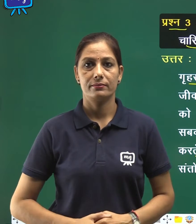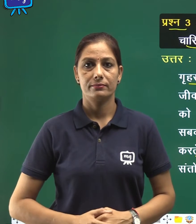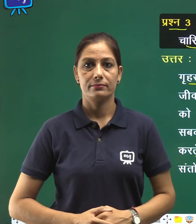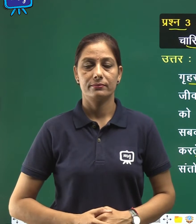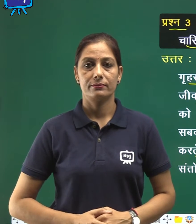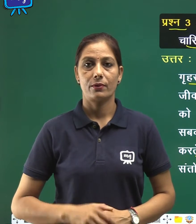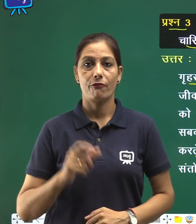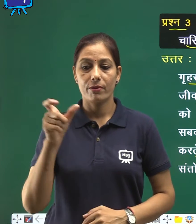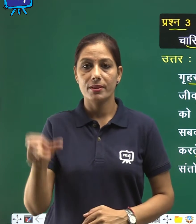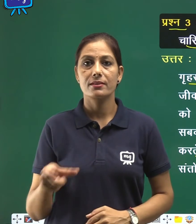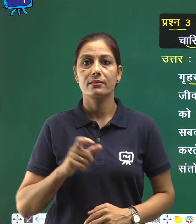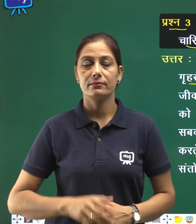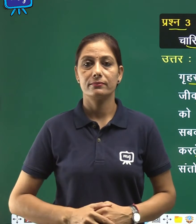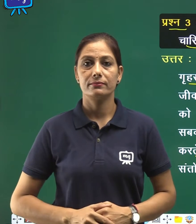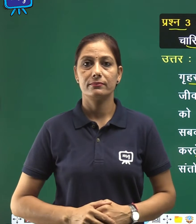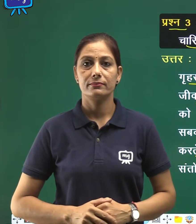वे